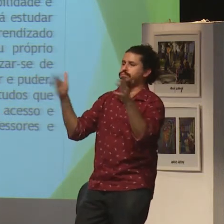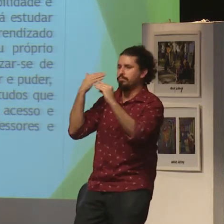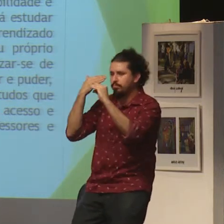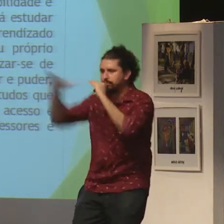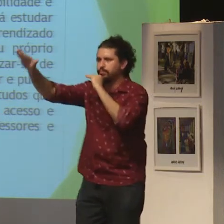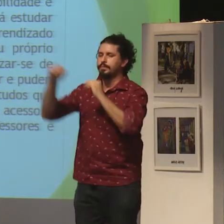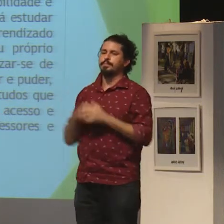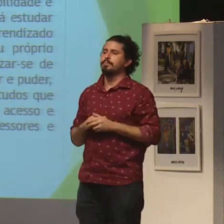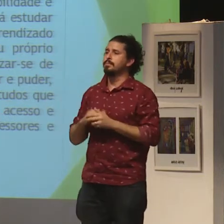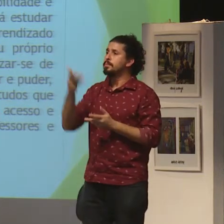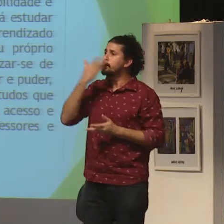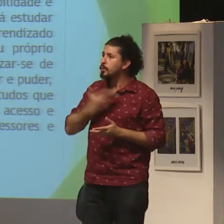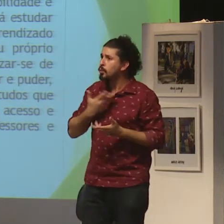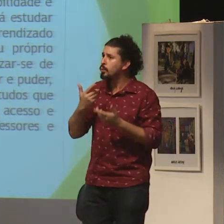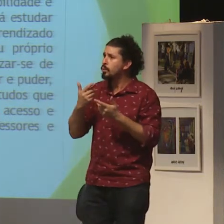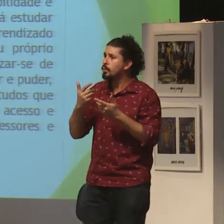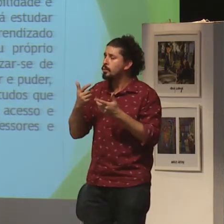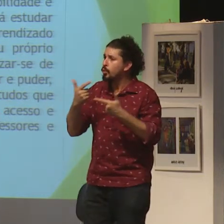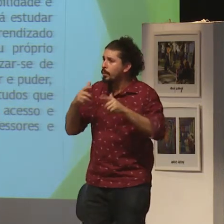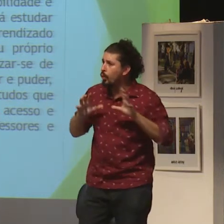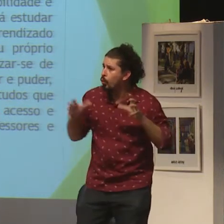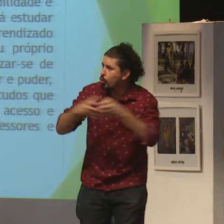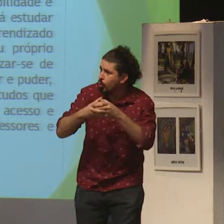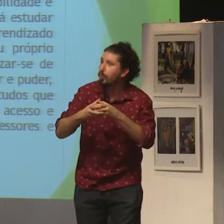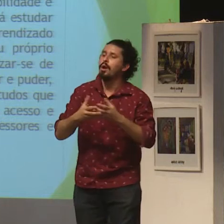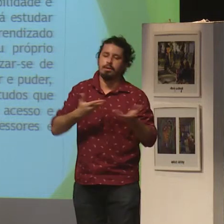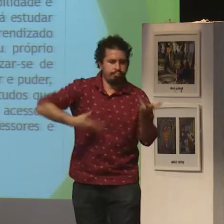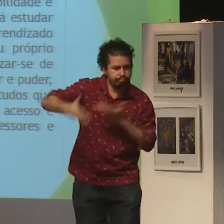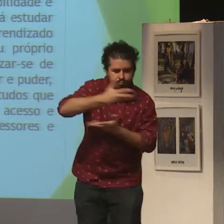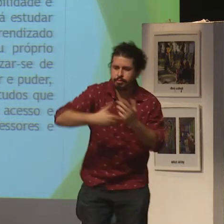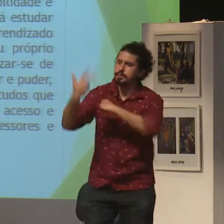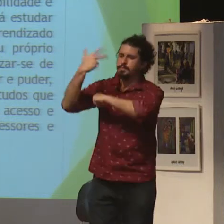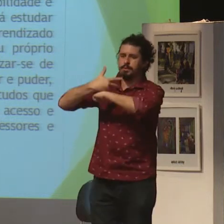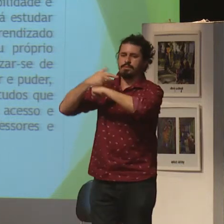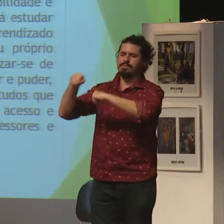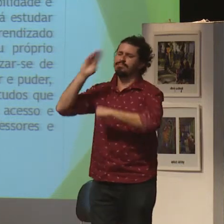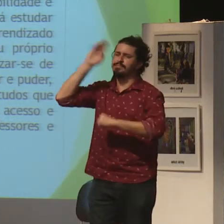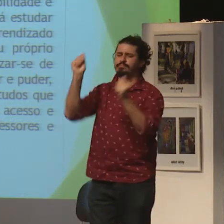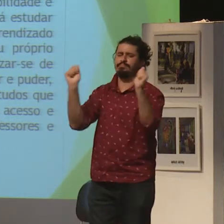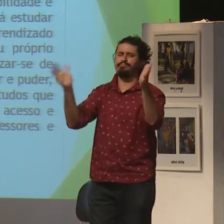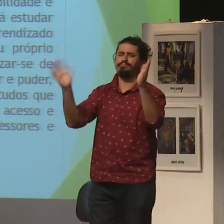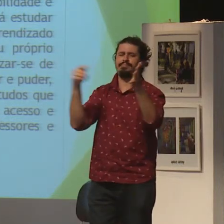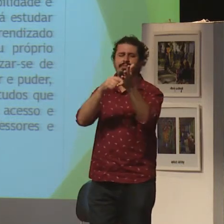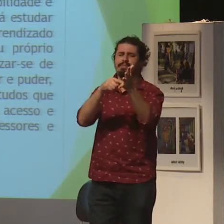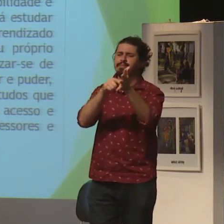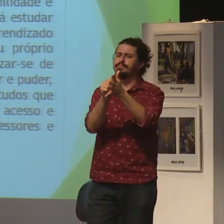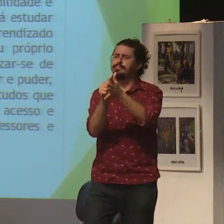e assistir aquela hora e encaminhar para o professor. Ah, o professor me pediu um trabalho em grupo. Eu vou ver, vou gravar e vou mandar também tudo em língua